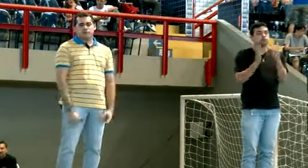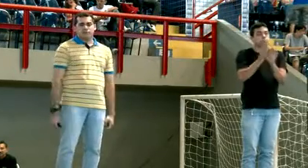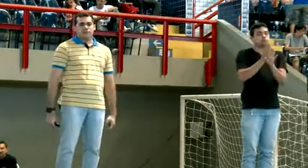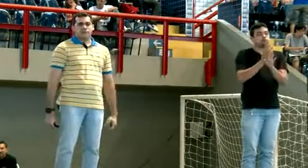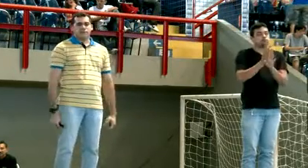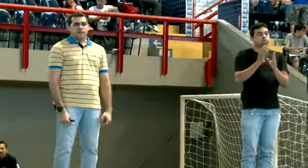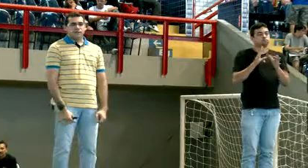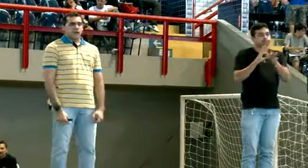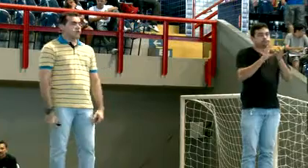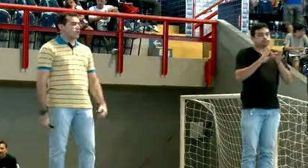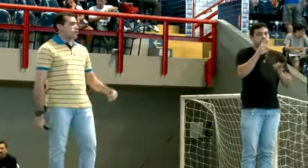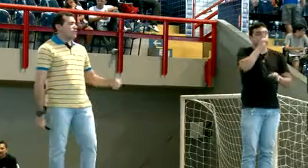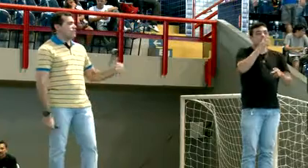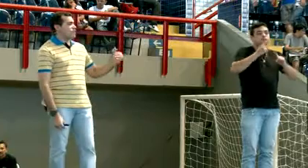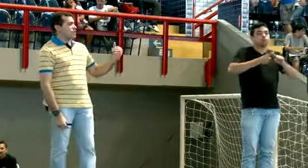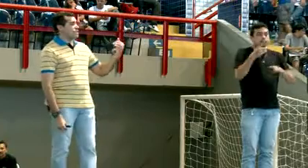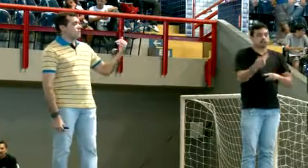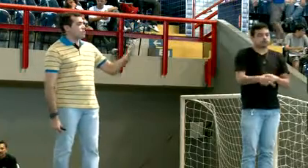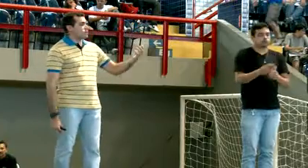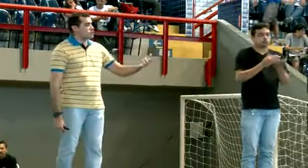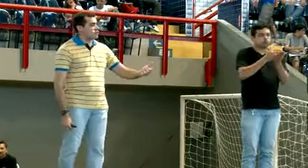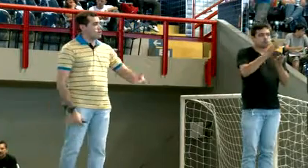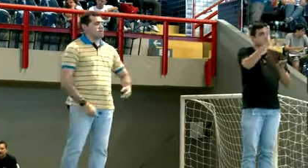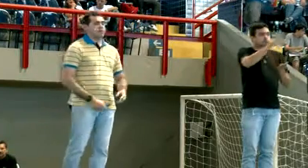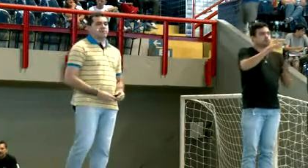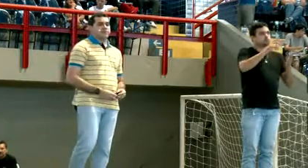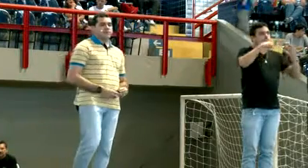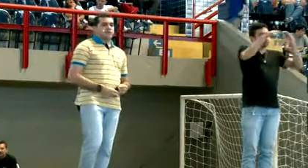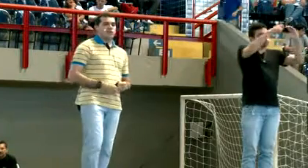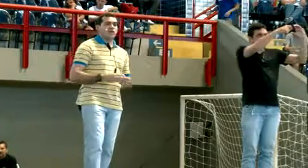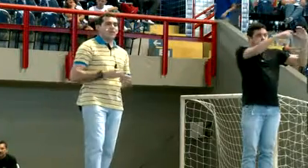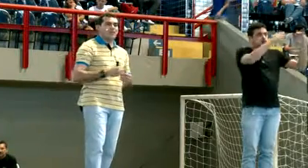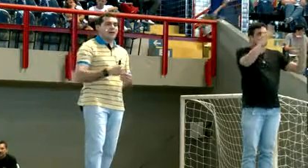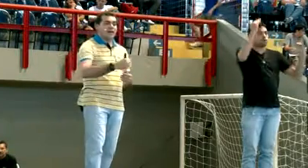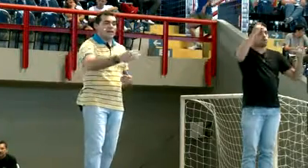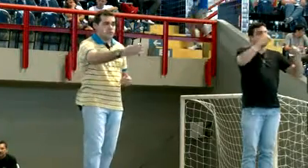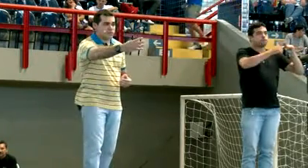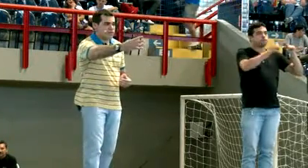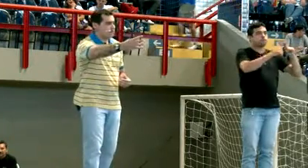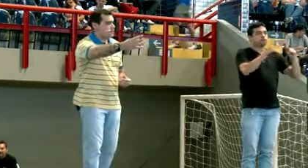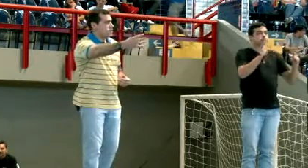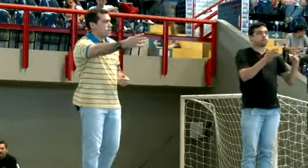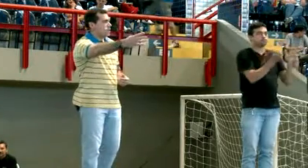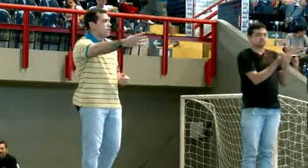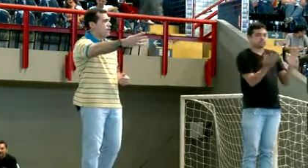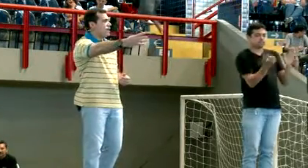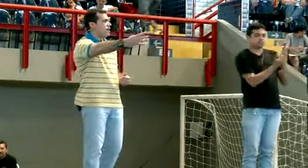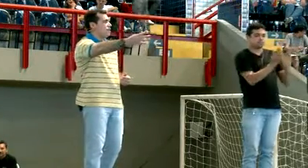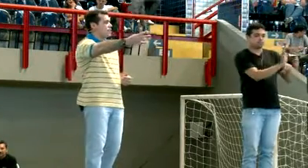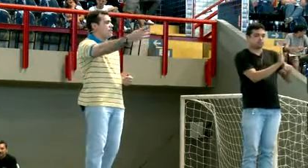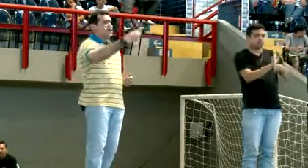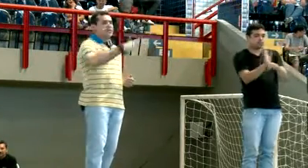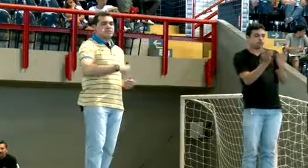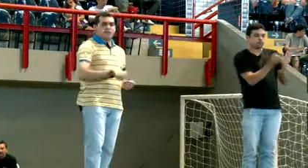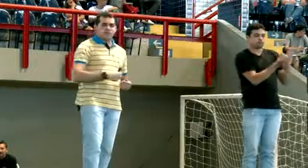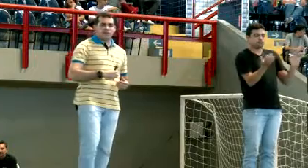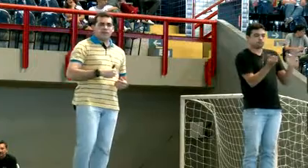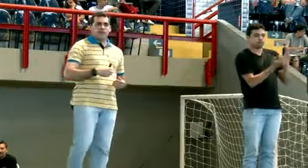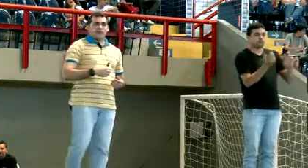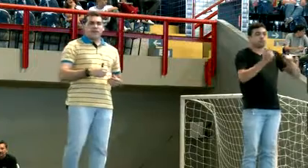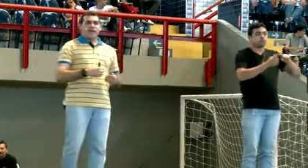amadurecimento. É quando começam a surgir as grandes produções, os filmes seriados, porque os